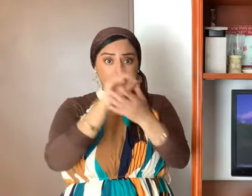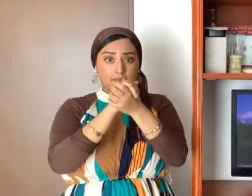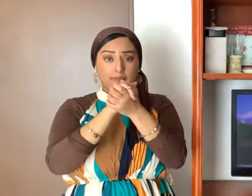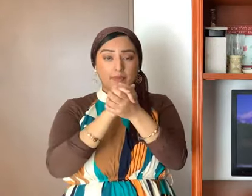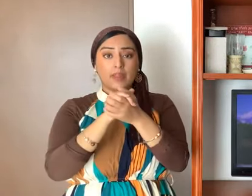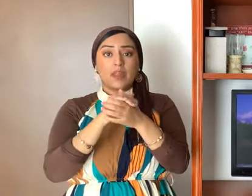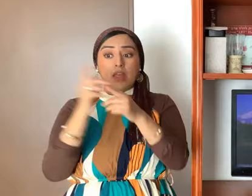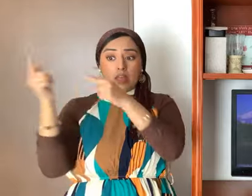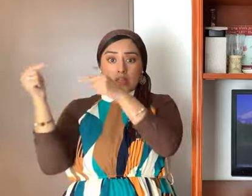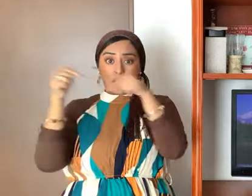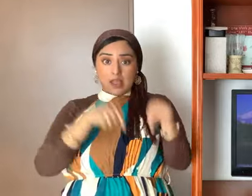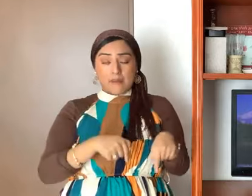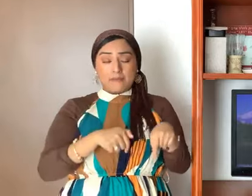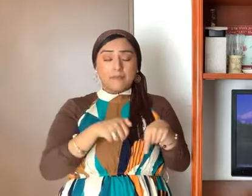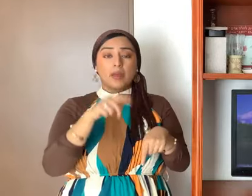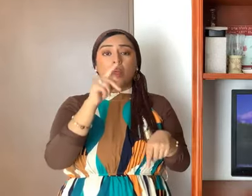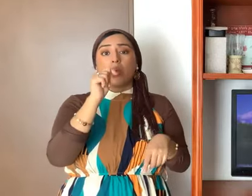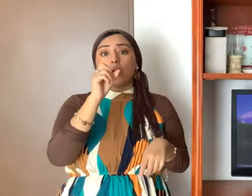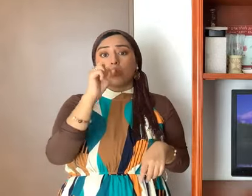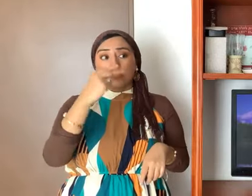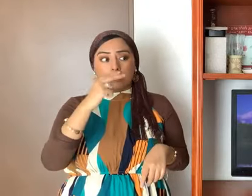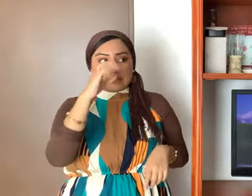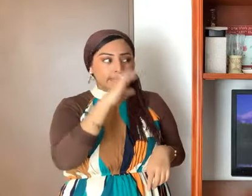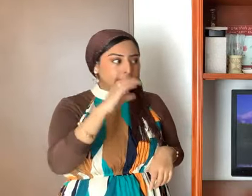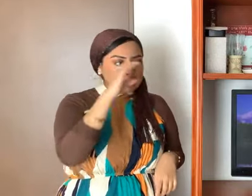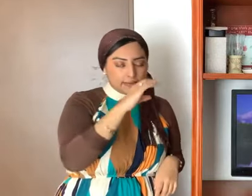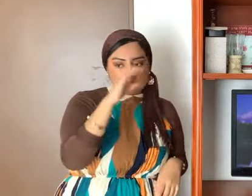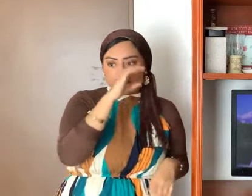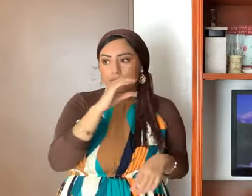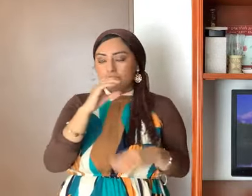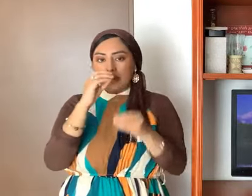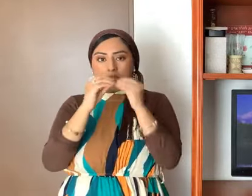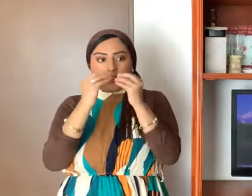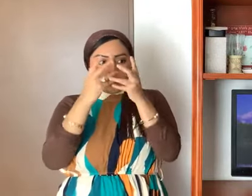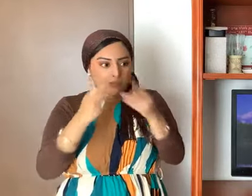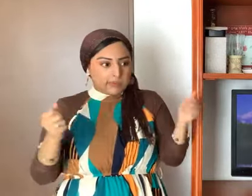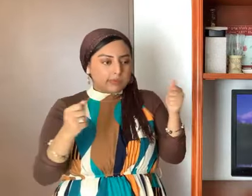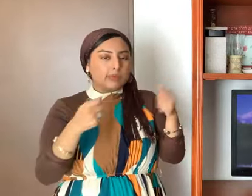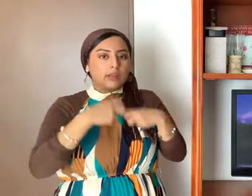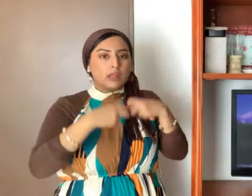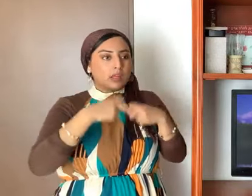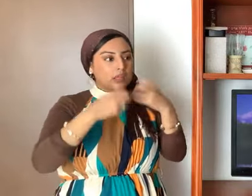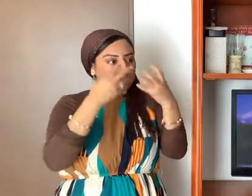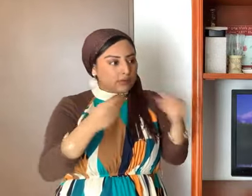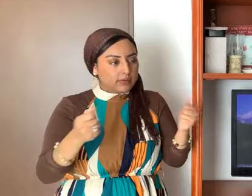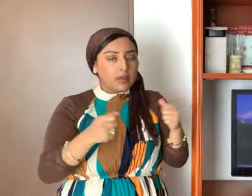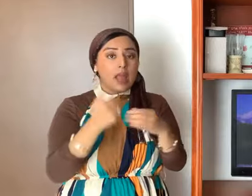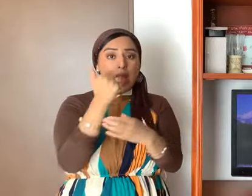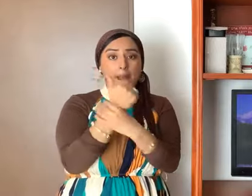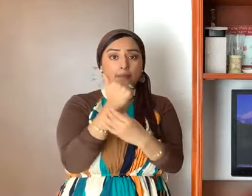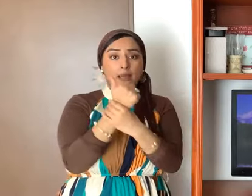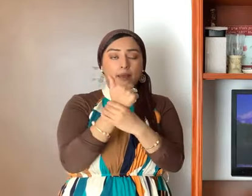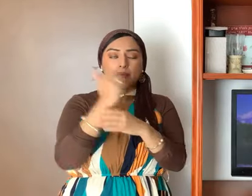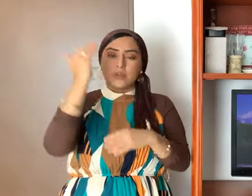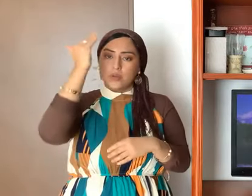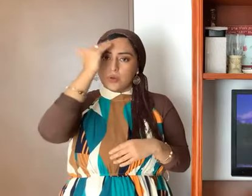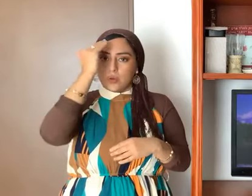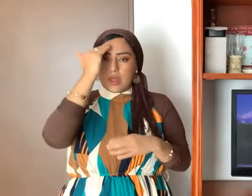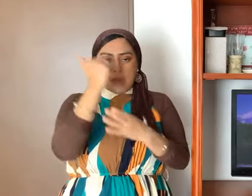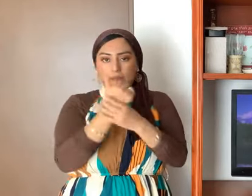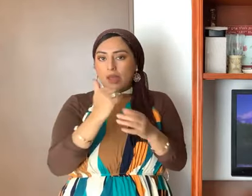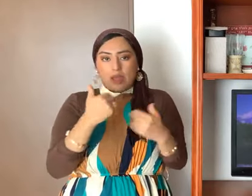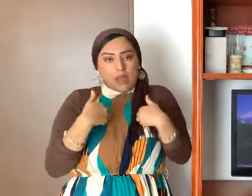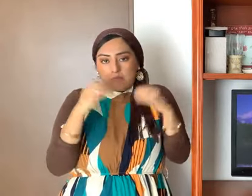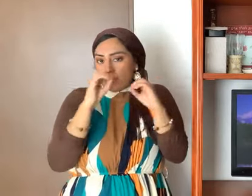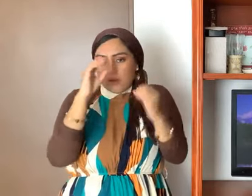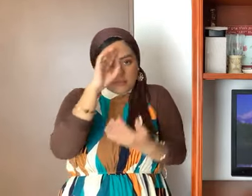a la Torá, ya lo hemos platicado, buscando una solución a sus problemas. Abraham sabemos que pues, no tenía un